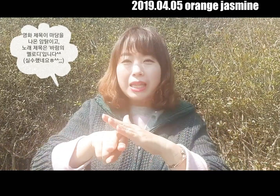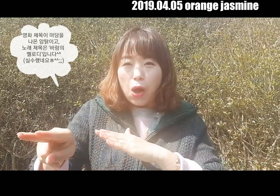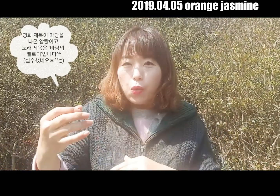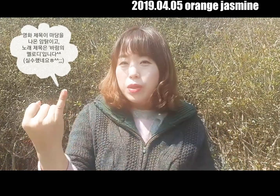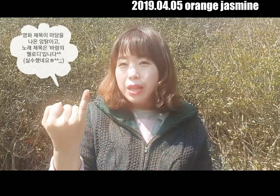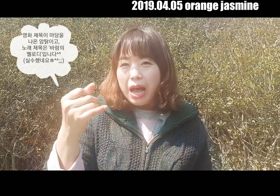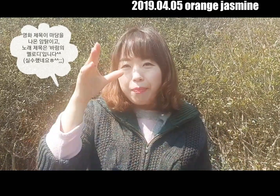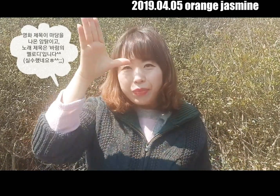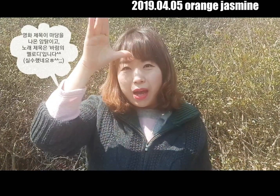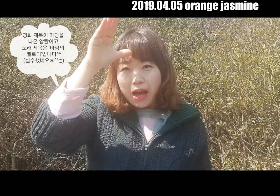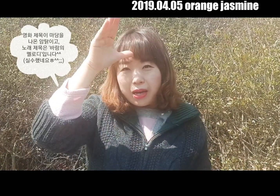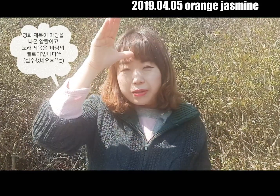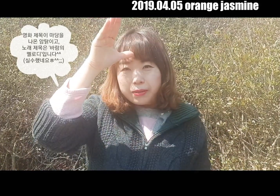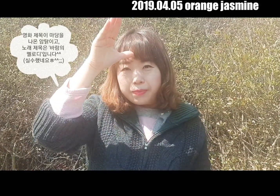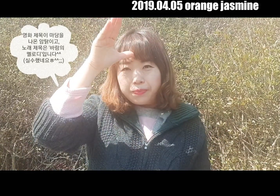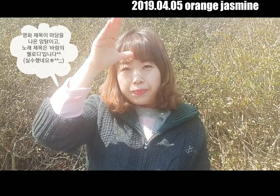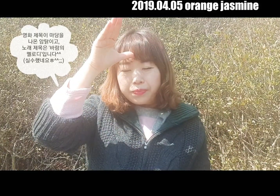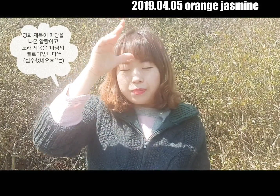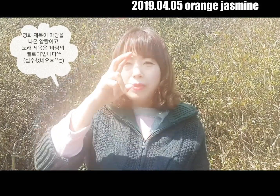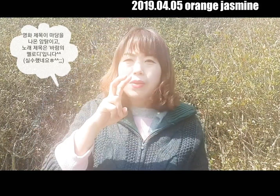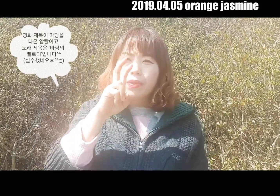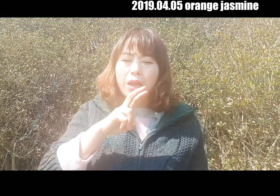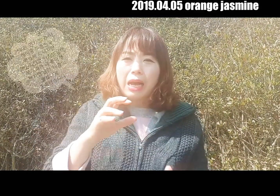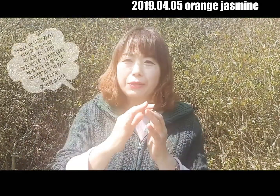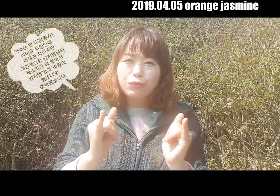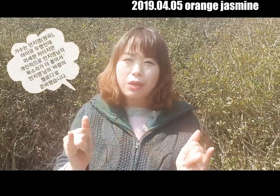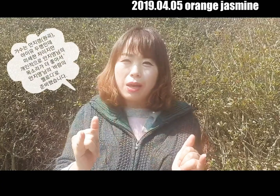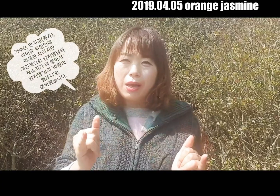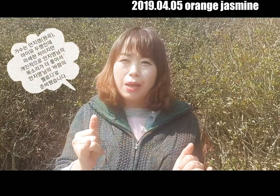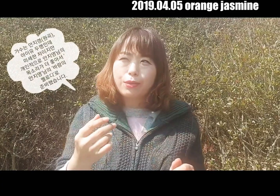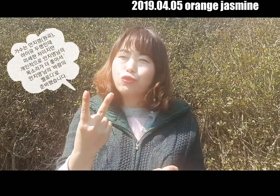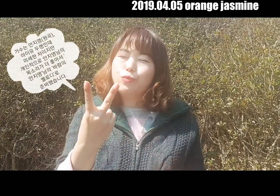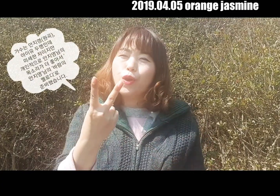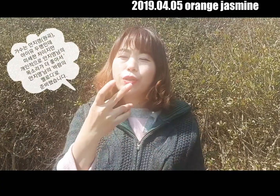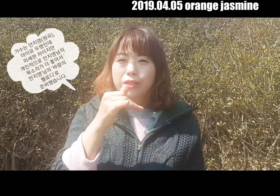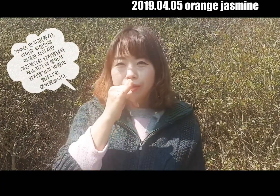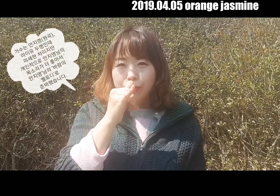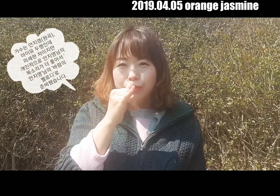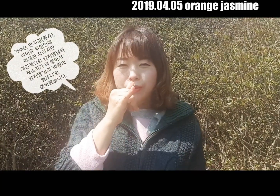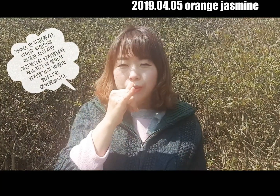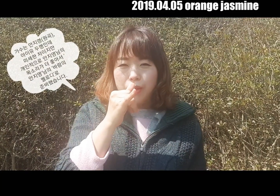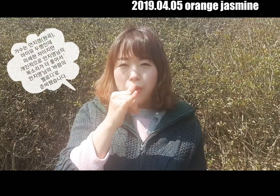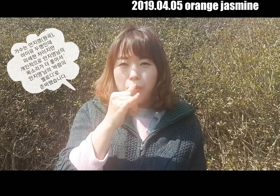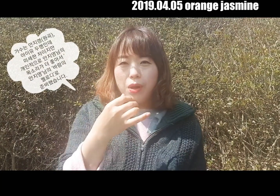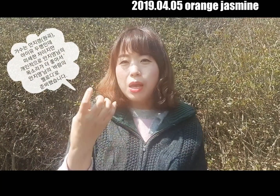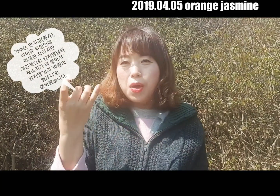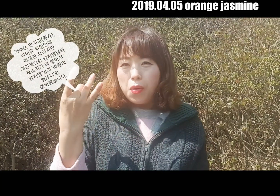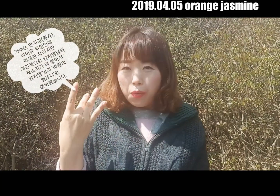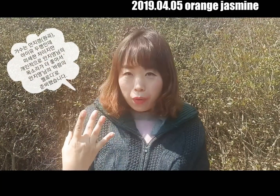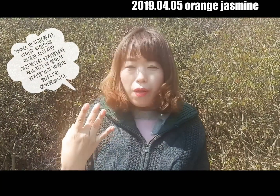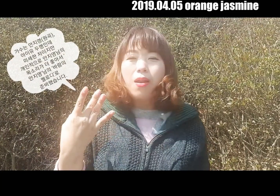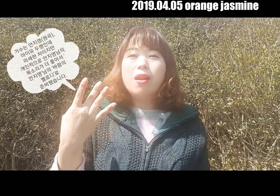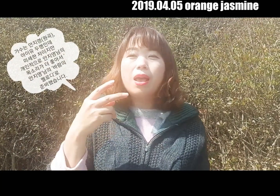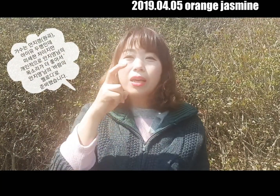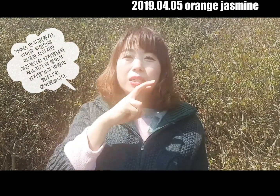마당을 나온 암탉. 근데 가수가 두 명이 있더라고요. 그래서 원래